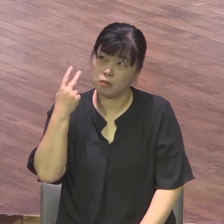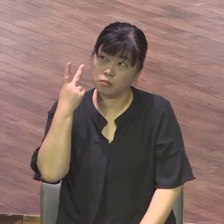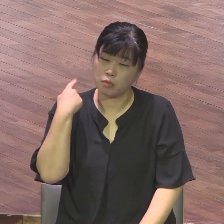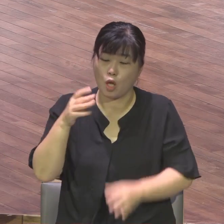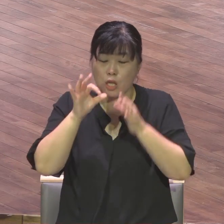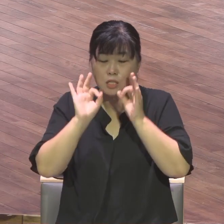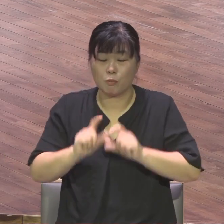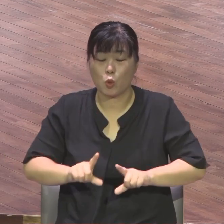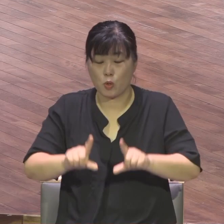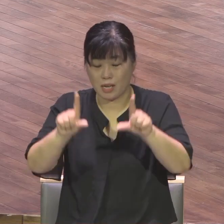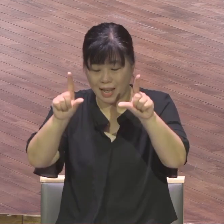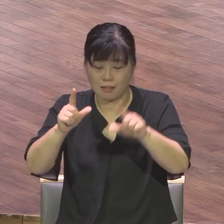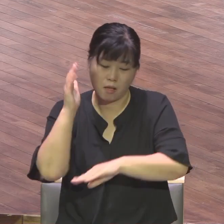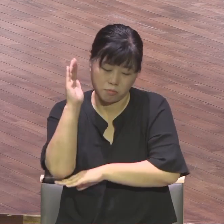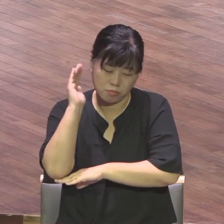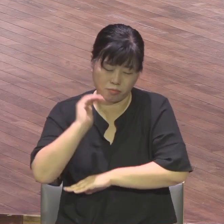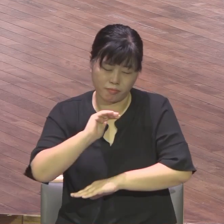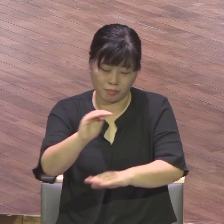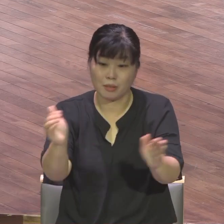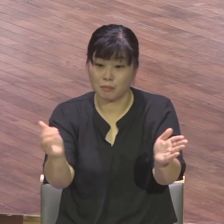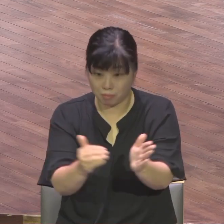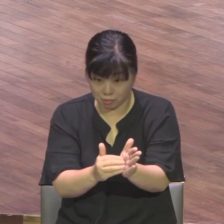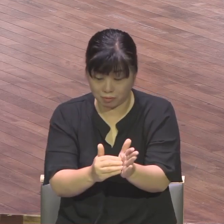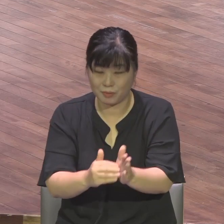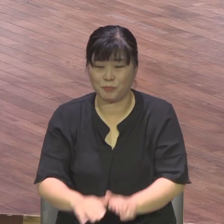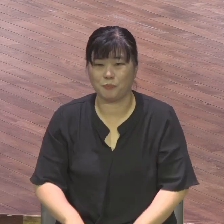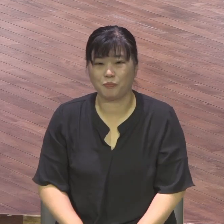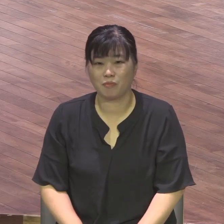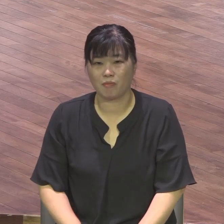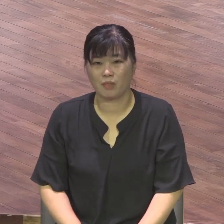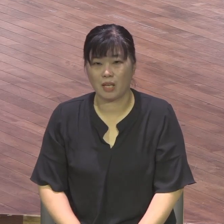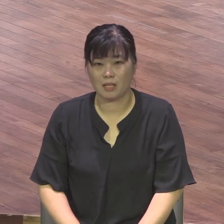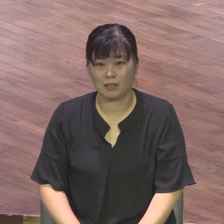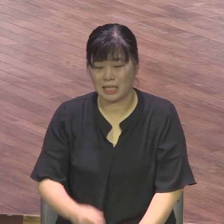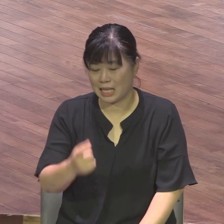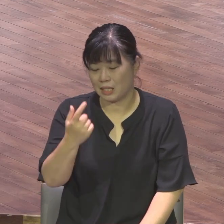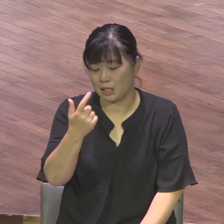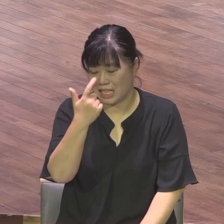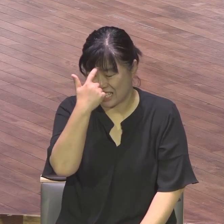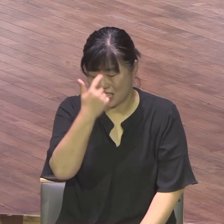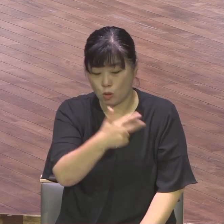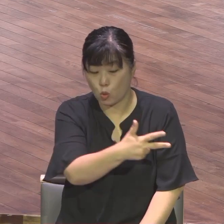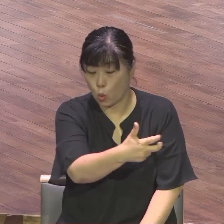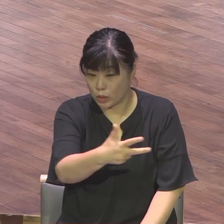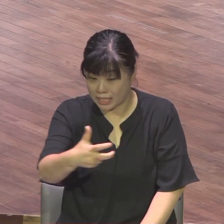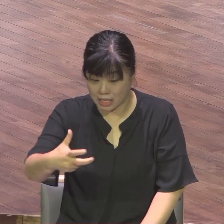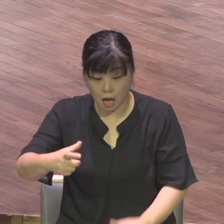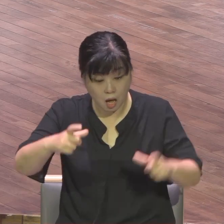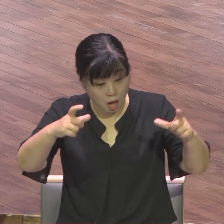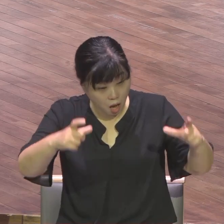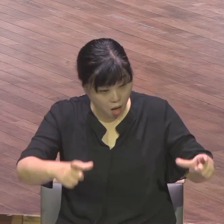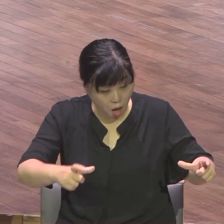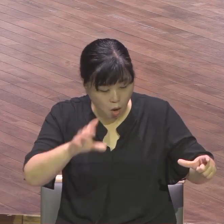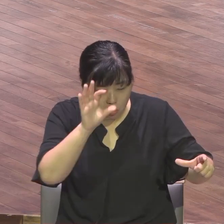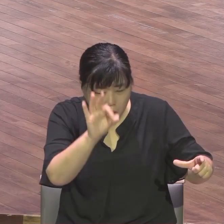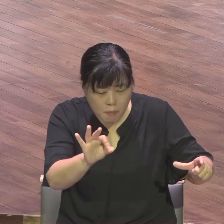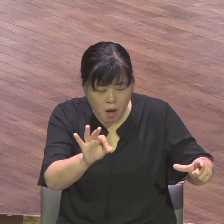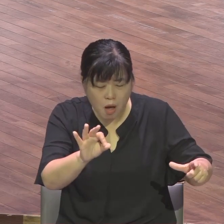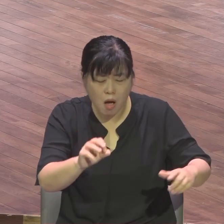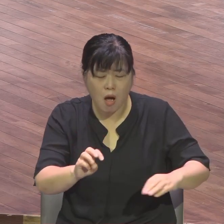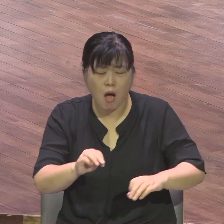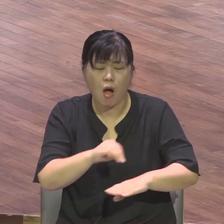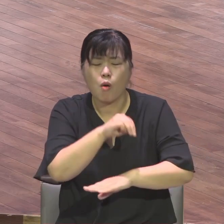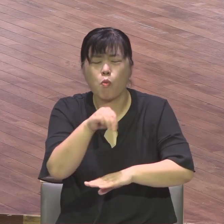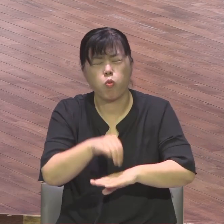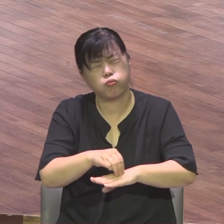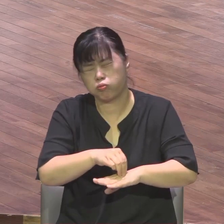때 전 세계에서 가장 모셈 국가로서 큰 국가입니다. 제일 큰 모슬렘 국가,